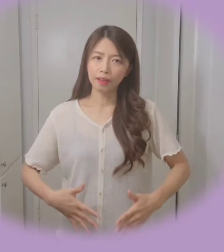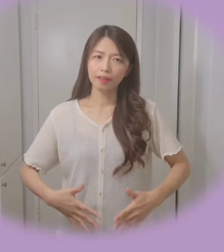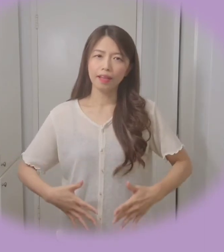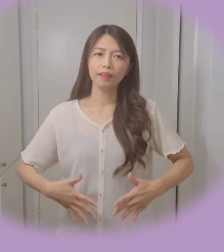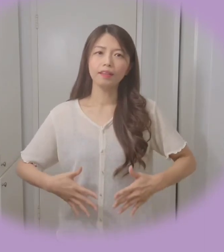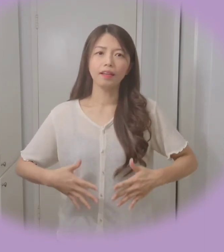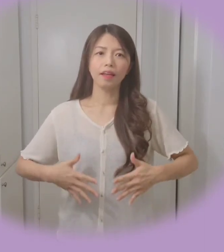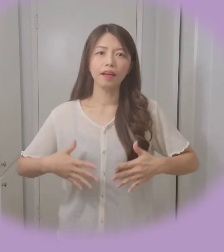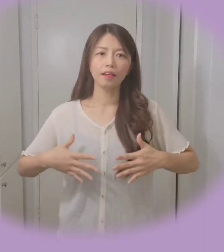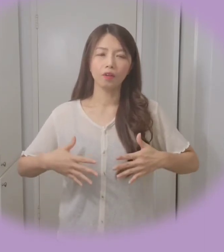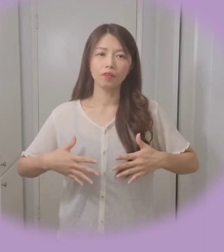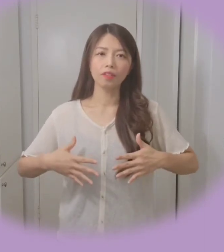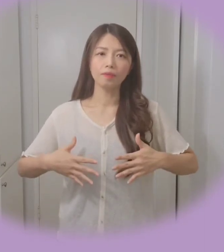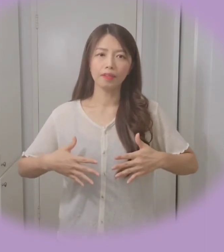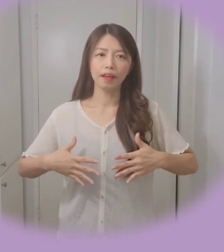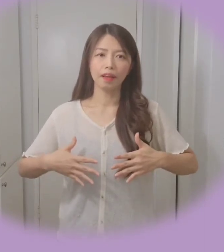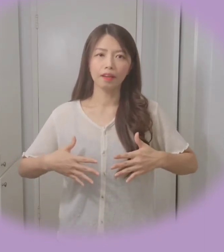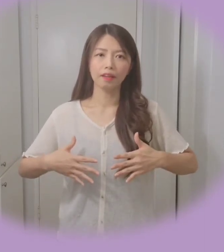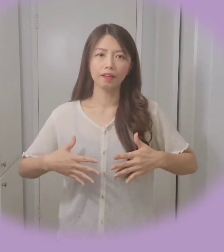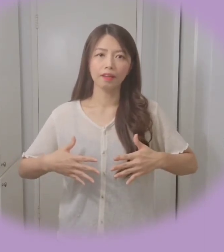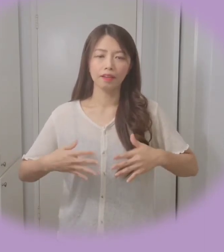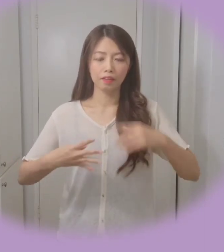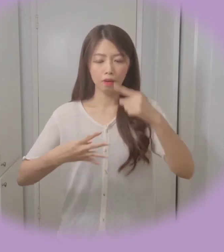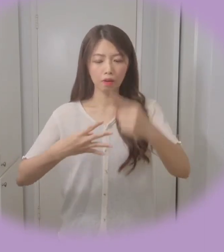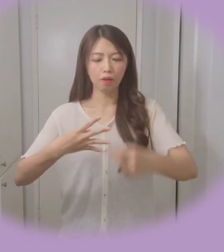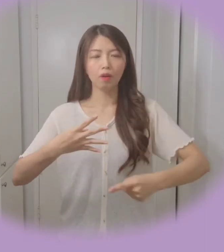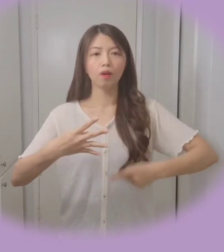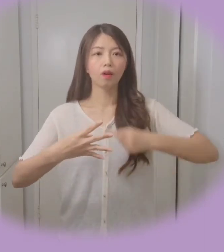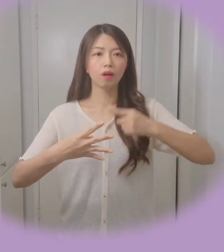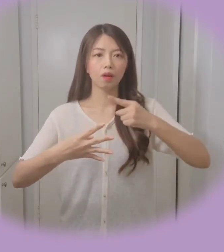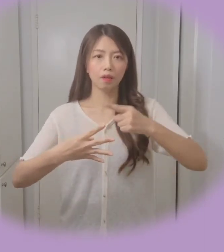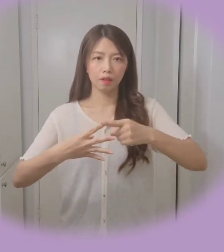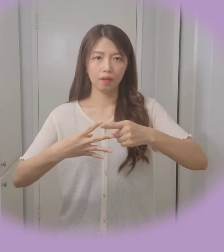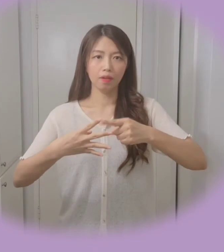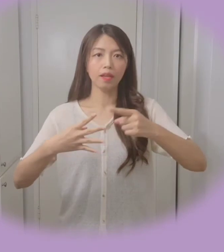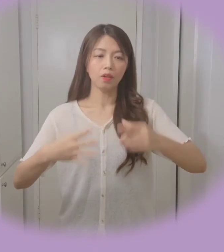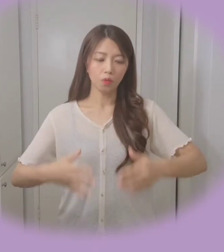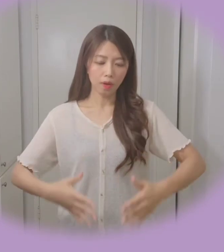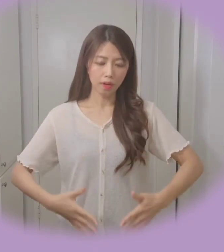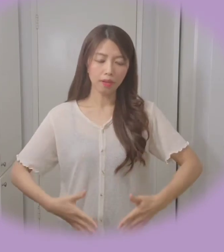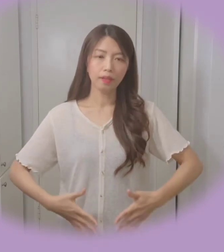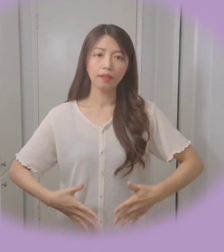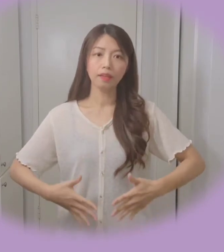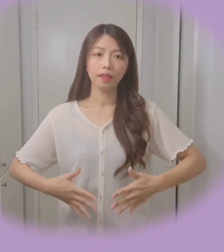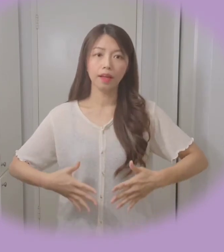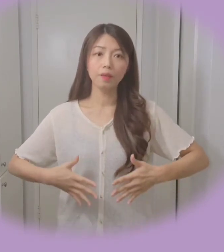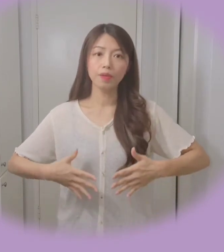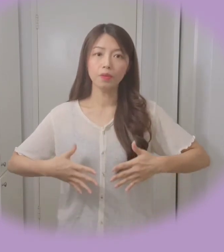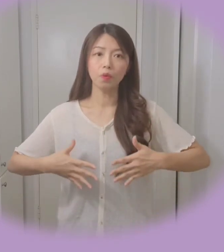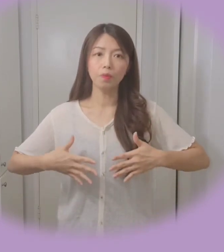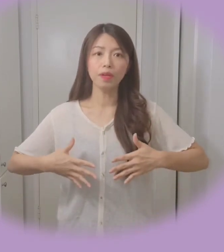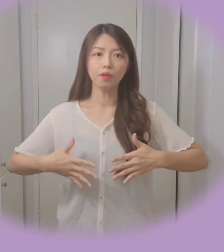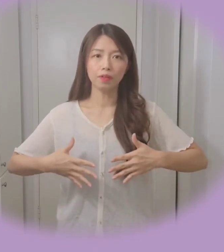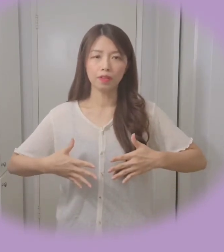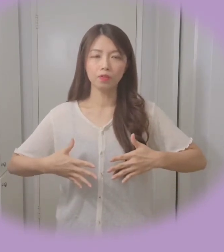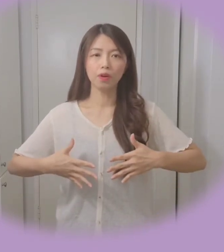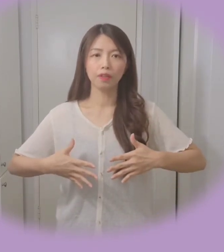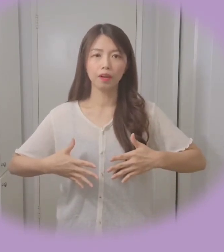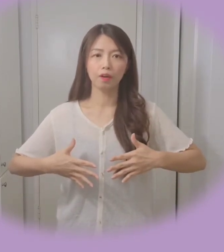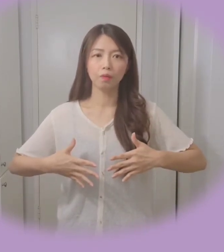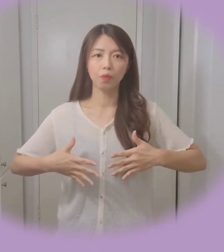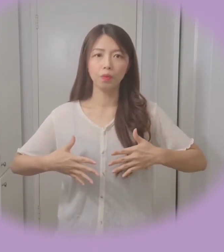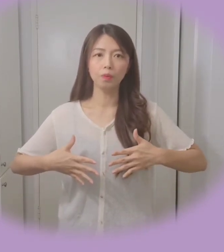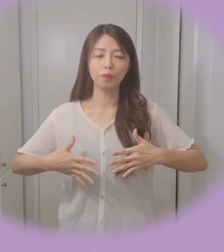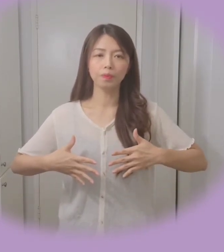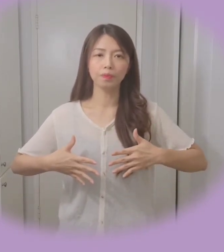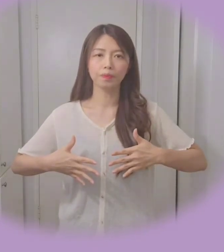주시면 따뜻하다 이런 뜻입니다. 그래서 계절과 따뜻하다 합해서 봄이라고 한 뜻의 수어가